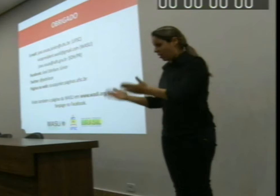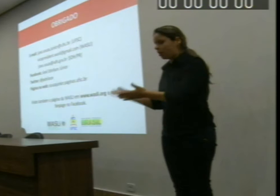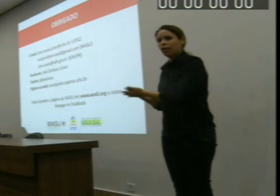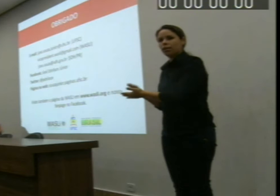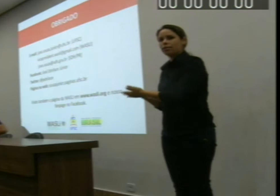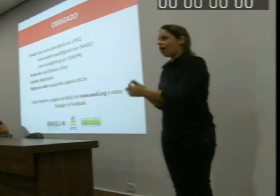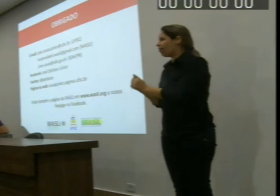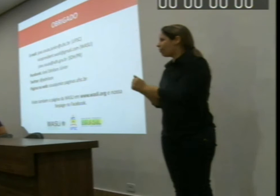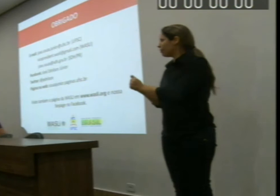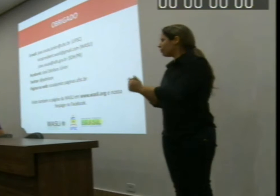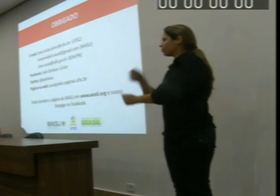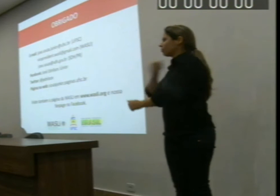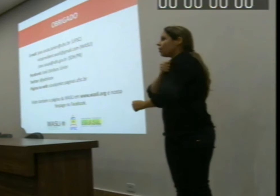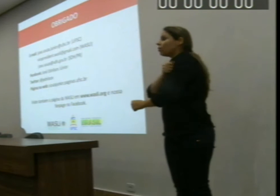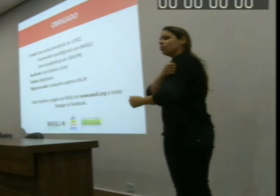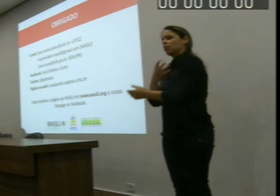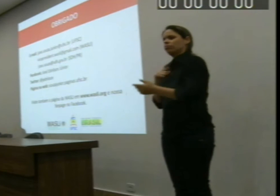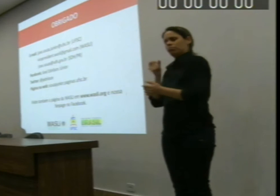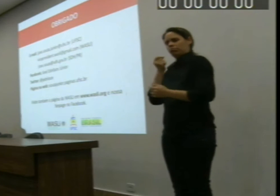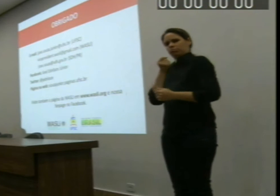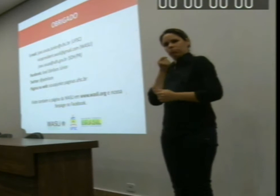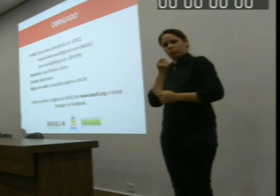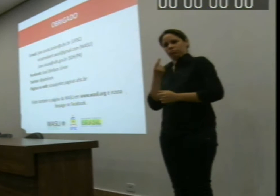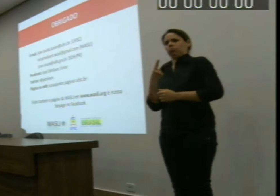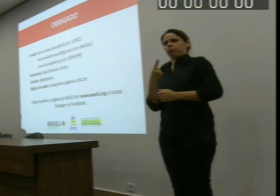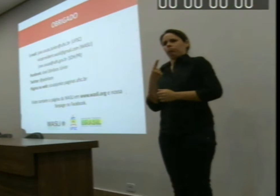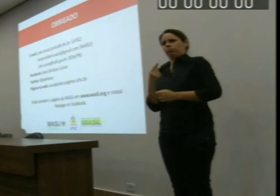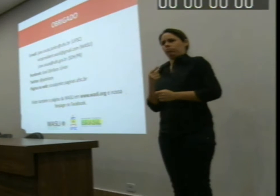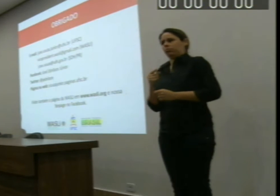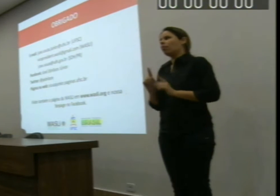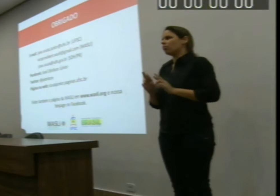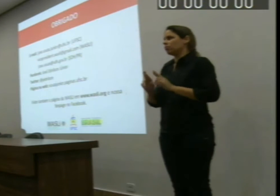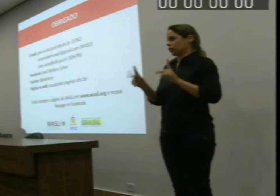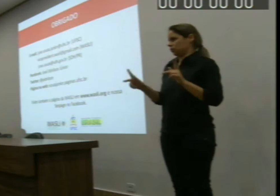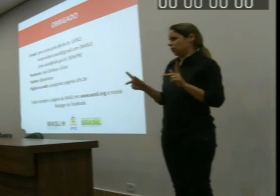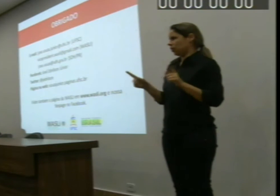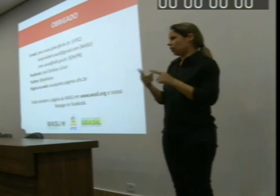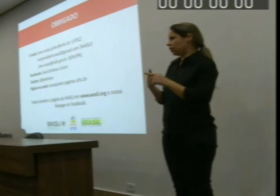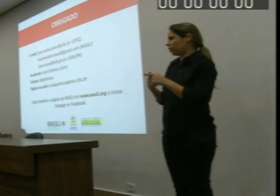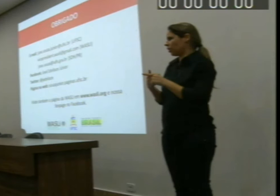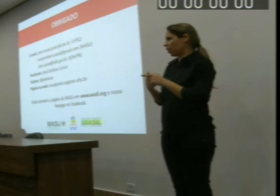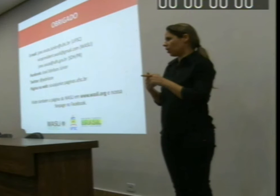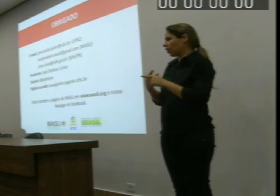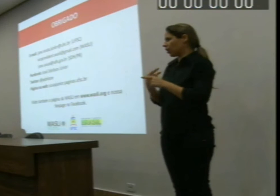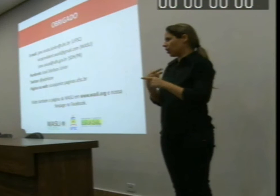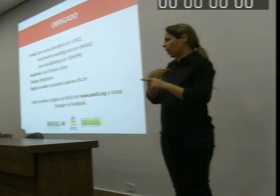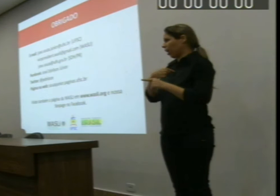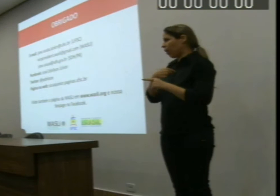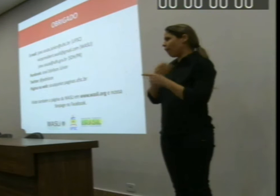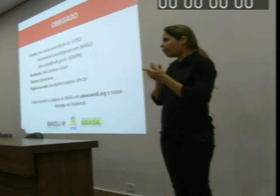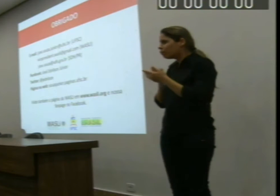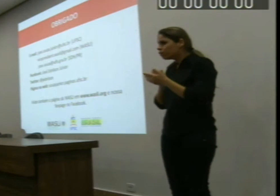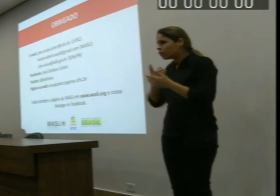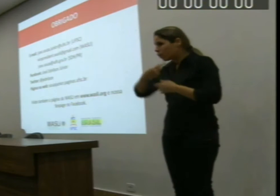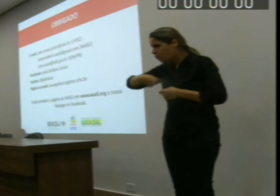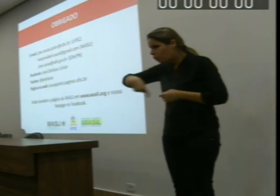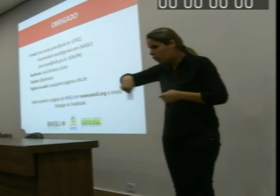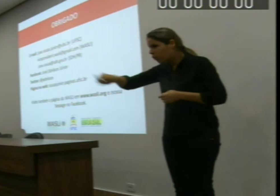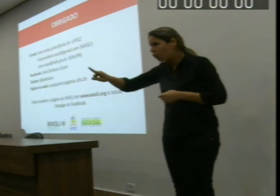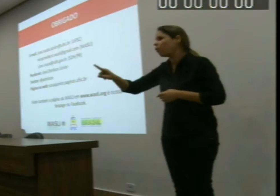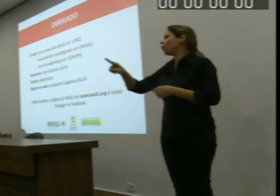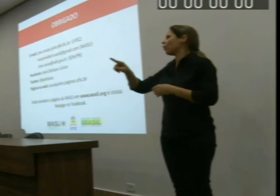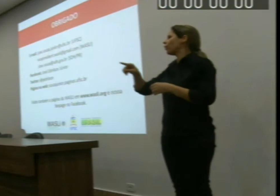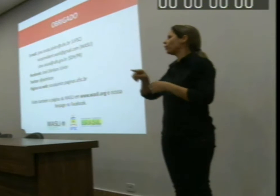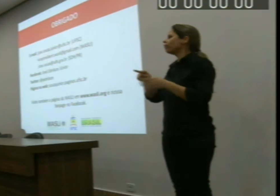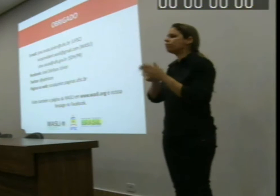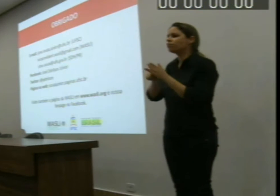alunos então foi um caso a parte a gente fui asas instâncias superiores isso